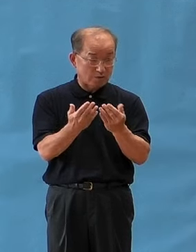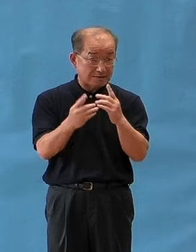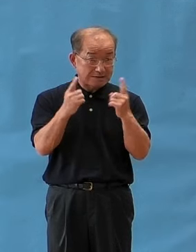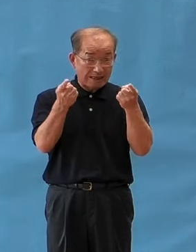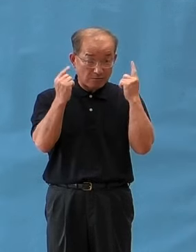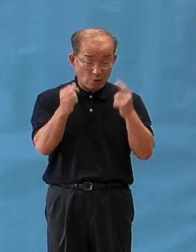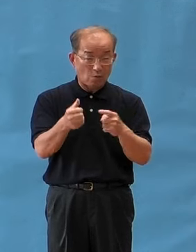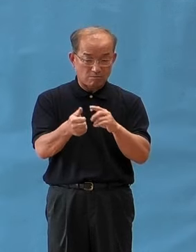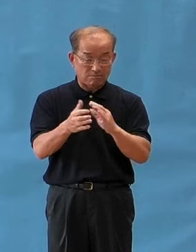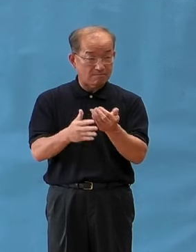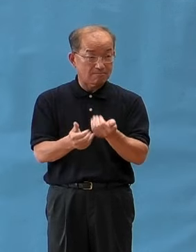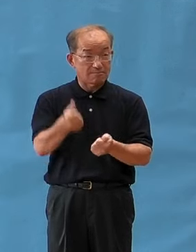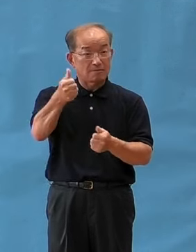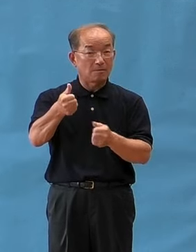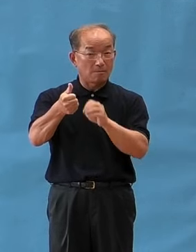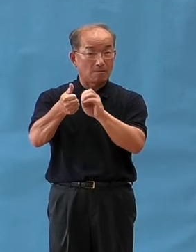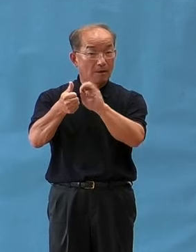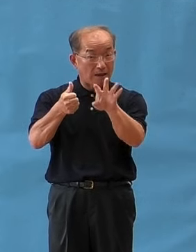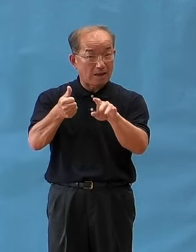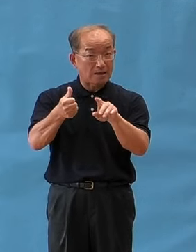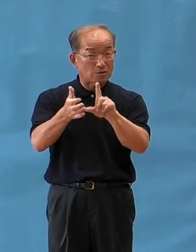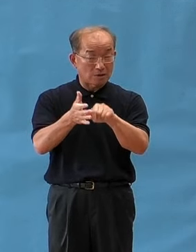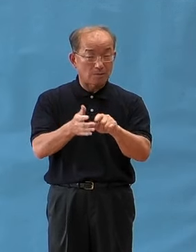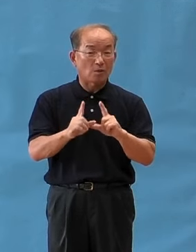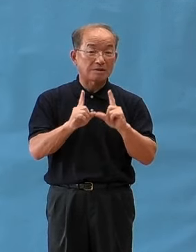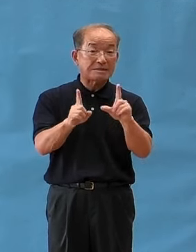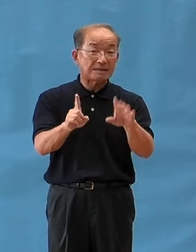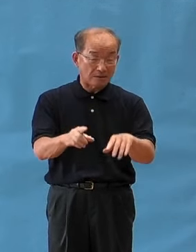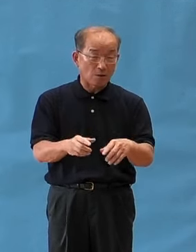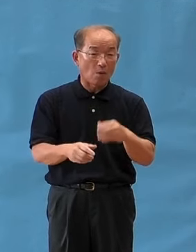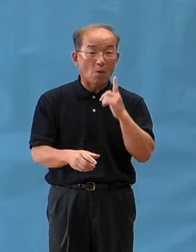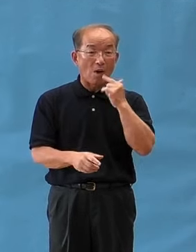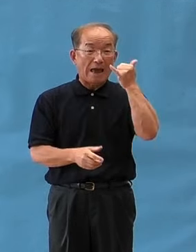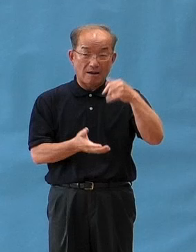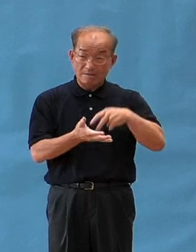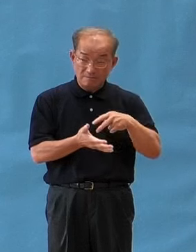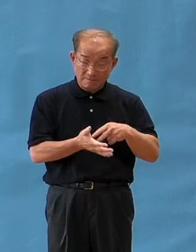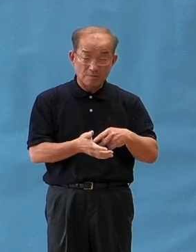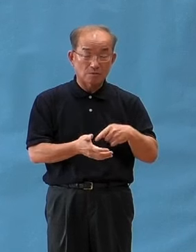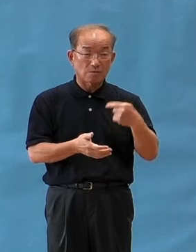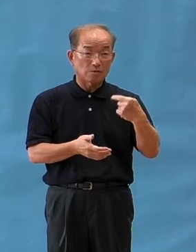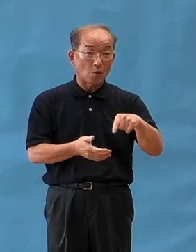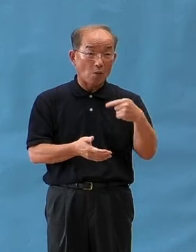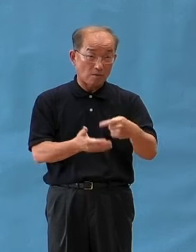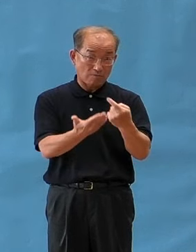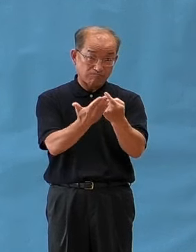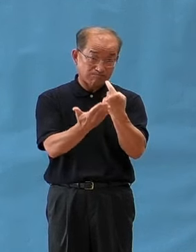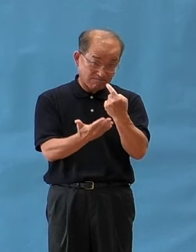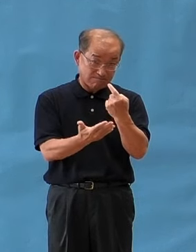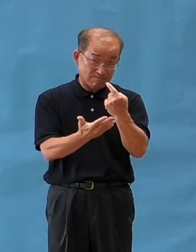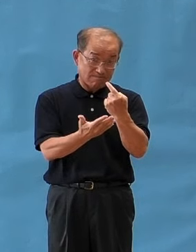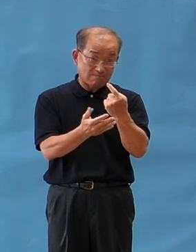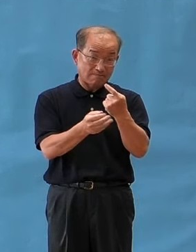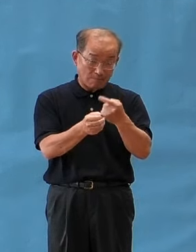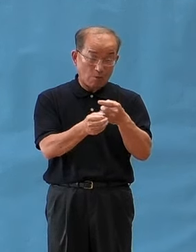親からすると、親からするとですよ、教育の対価を払うんですよ。